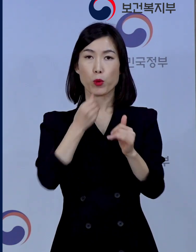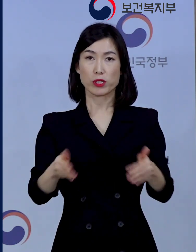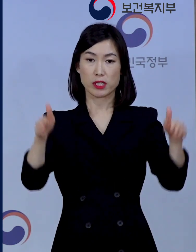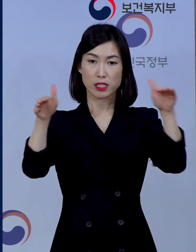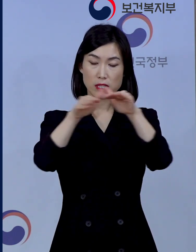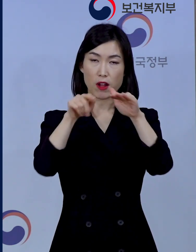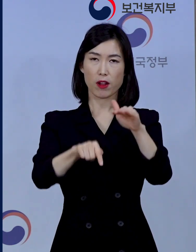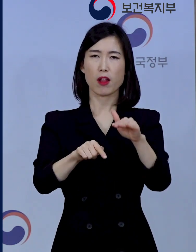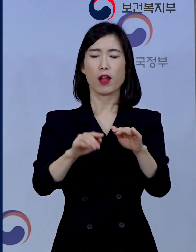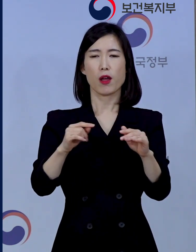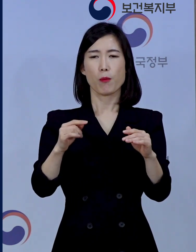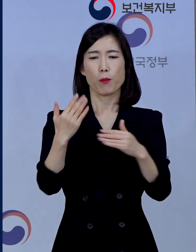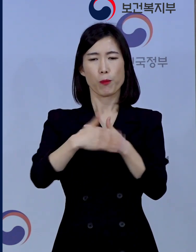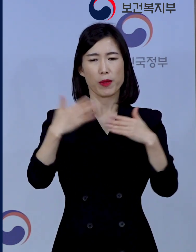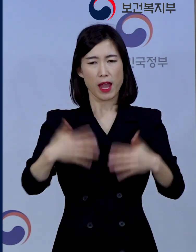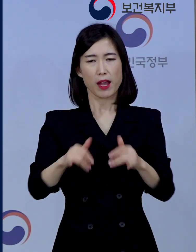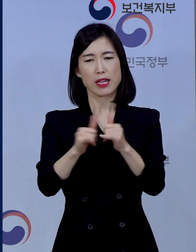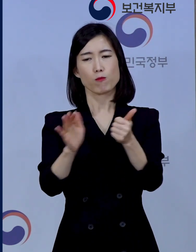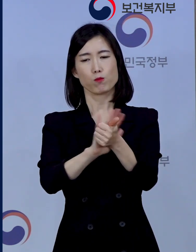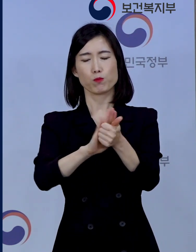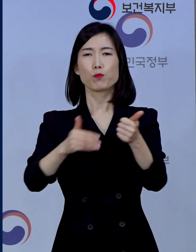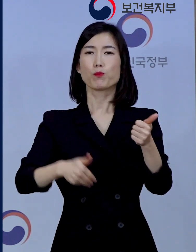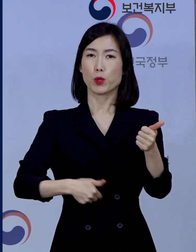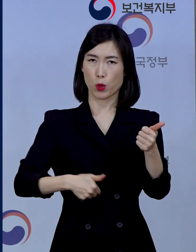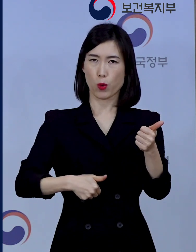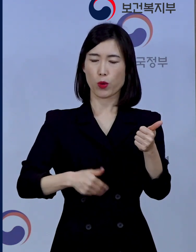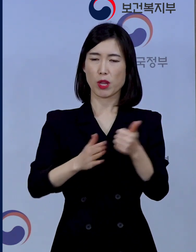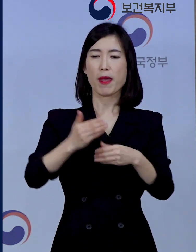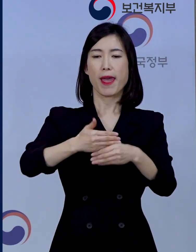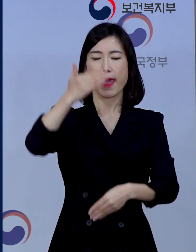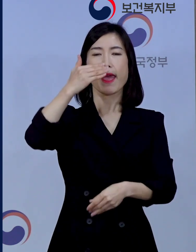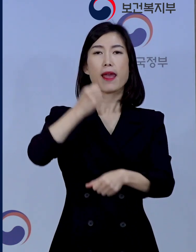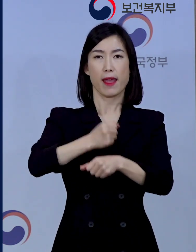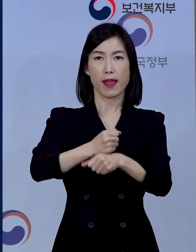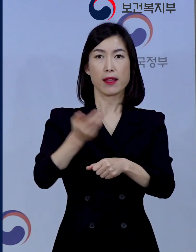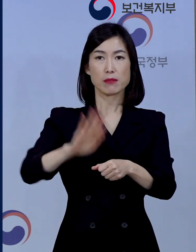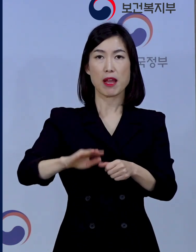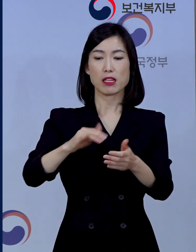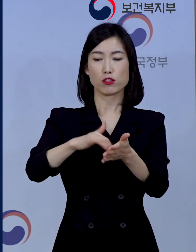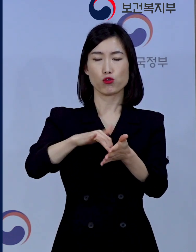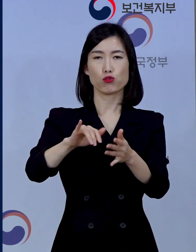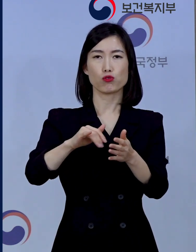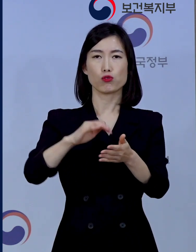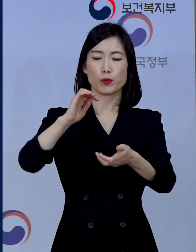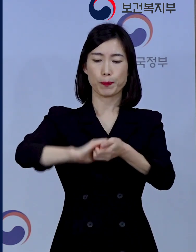사회복지시설은 취약계층 돌봄을 위해 운영을 유지하되 이용 인원을 제한합니다.